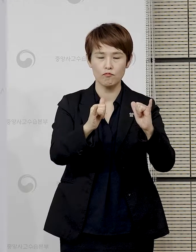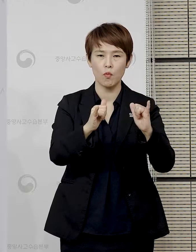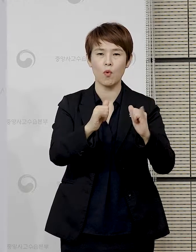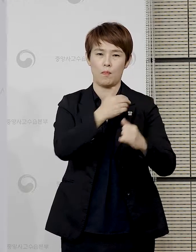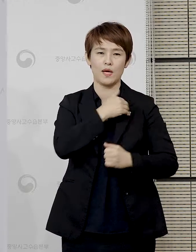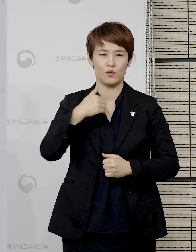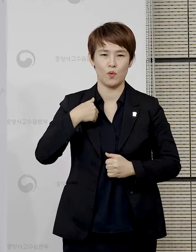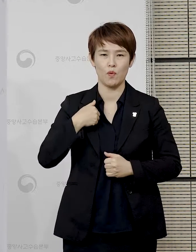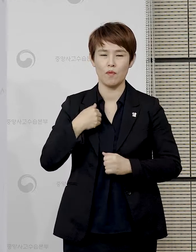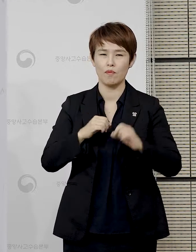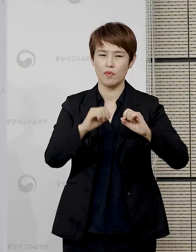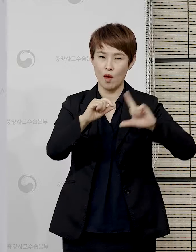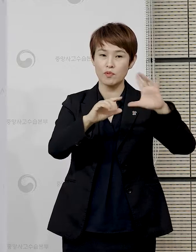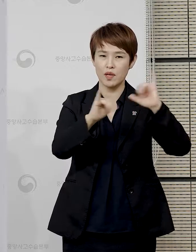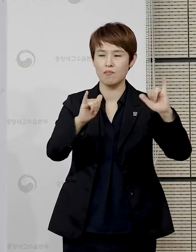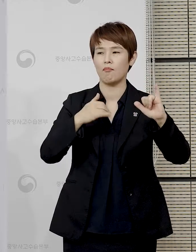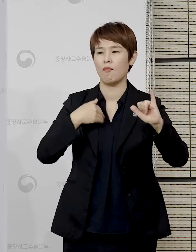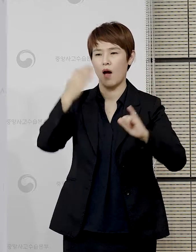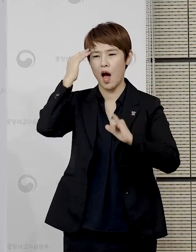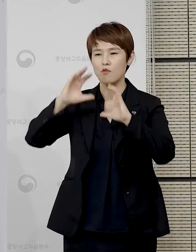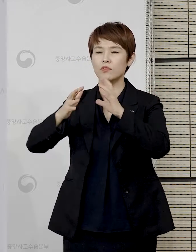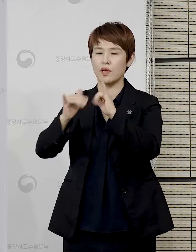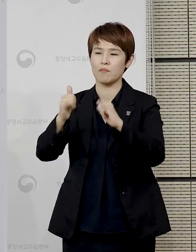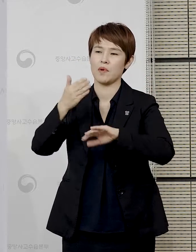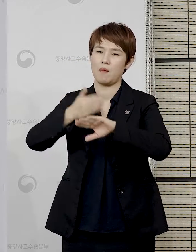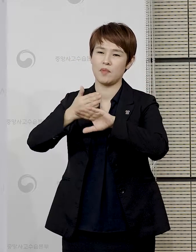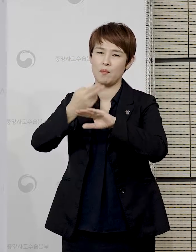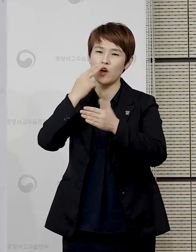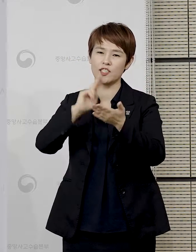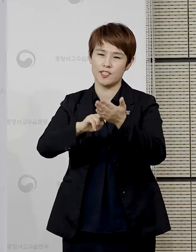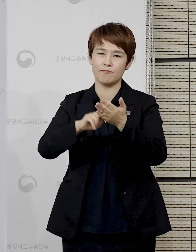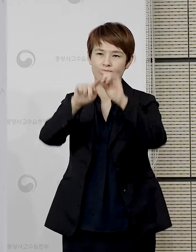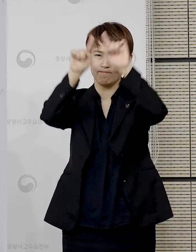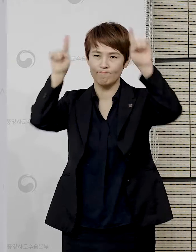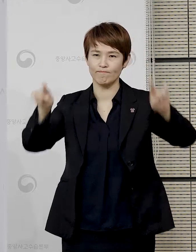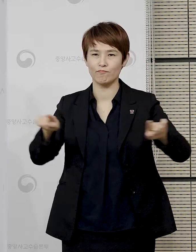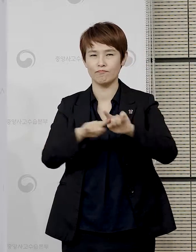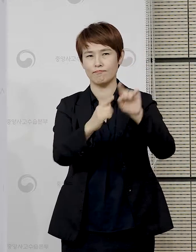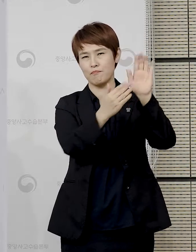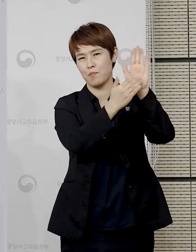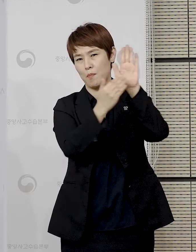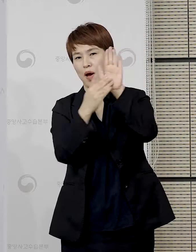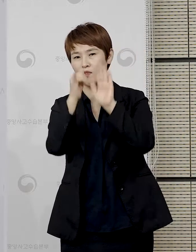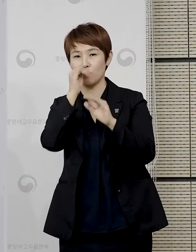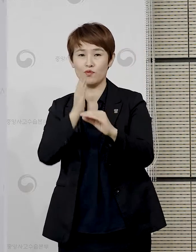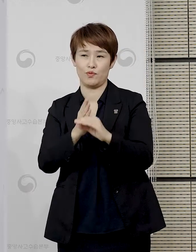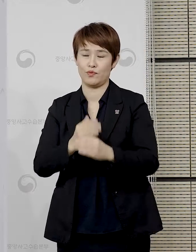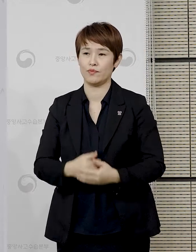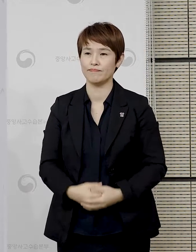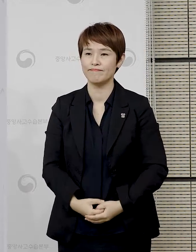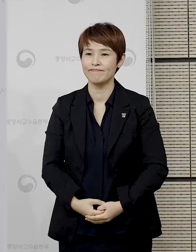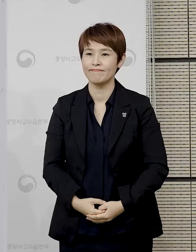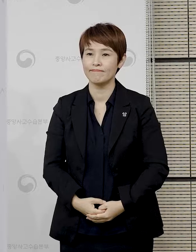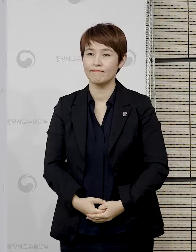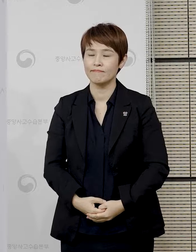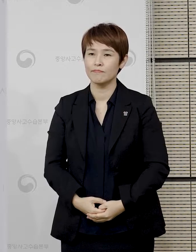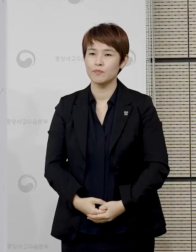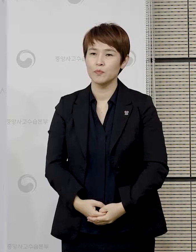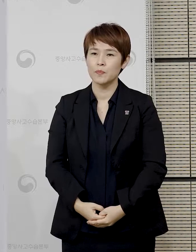우리 국민들께 감사 편지를 작성하여 방문 앞에 붙여놓고 계십니다. 이와 관련해서